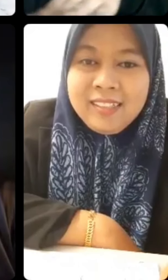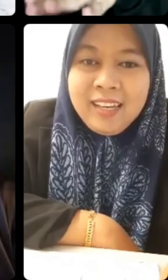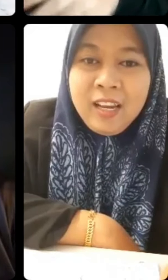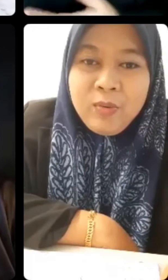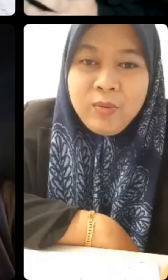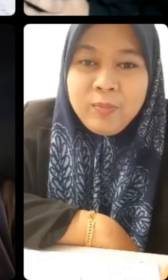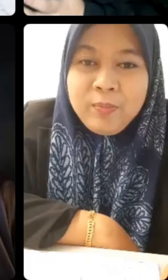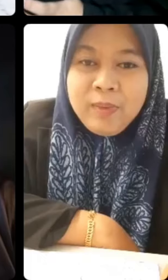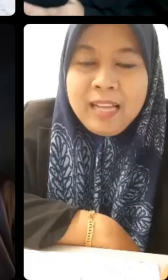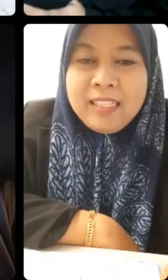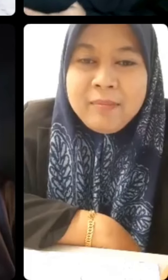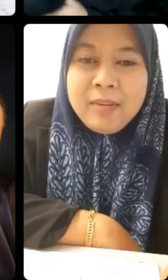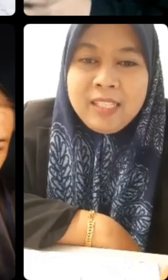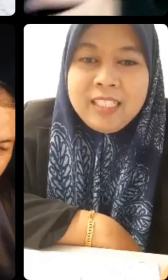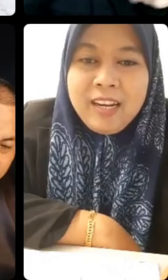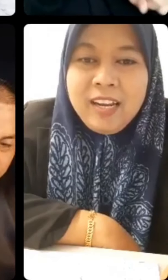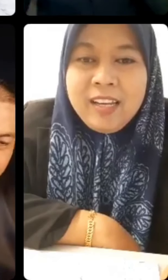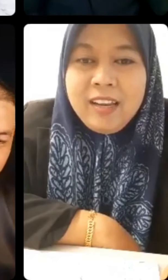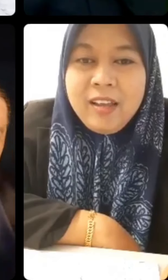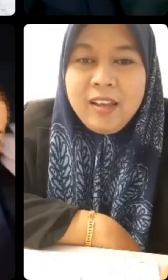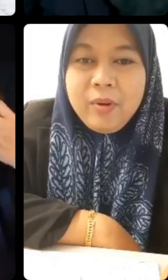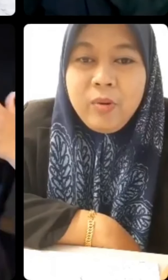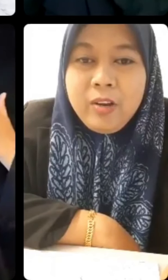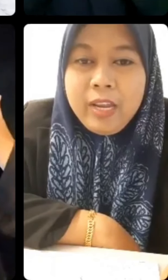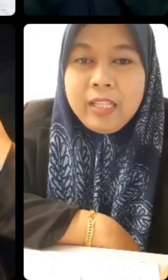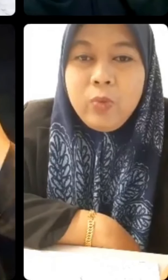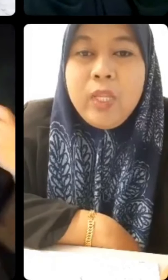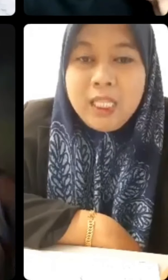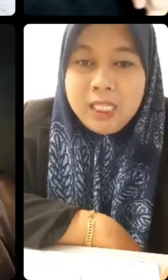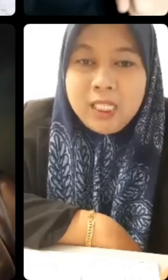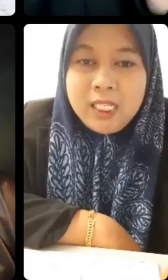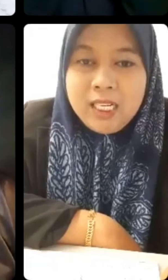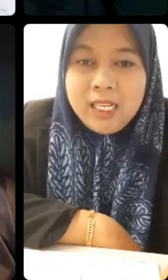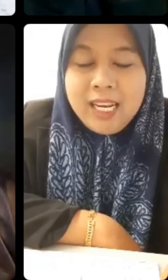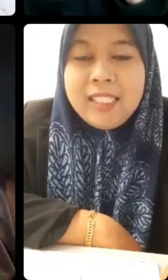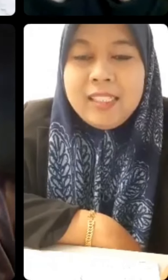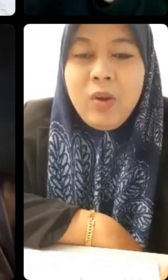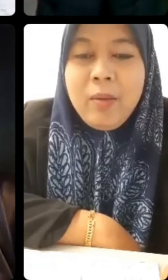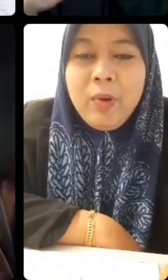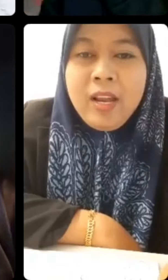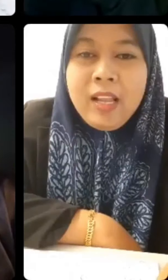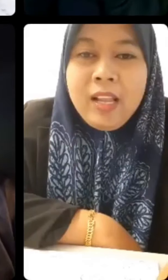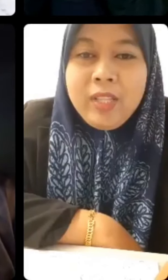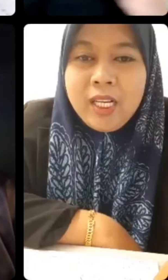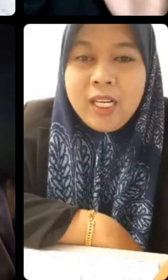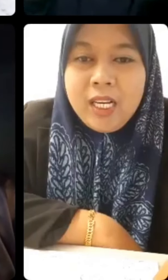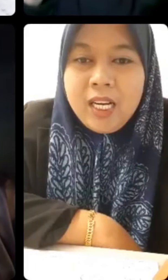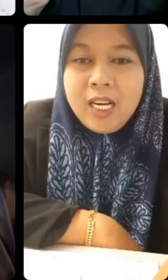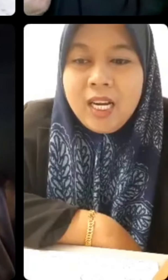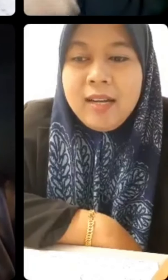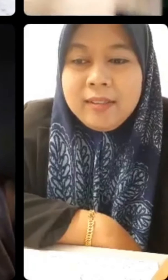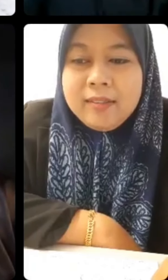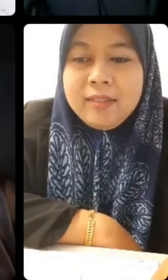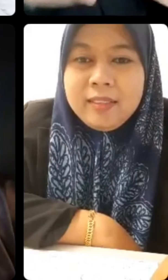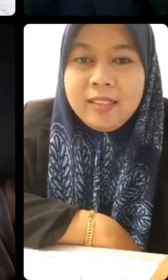saya selalu ajar bahasa isyarat menggunakan Twitter dan saya selalu upload lah dalam Twitter.